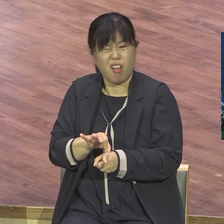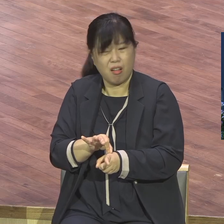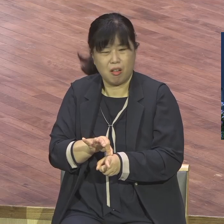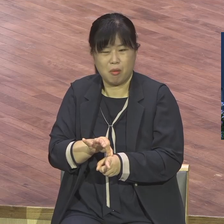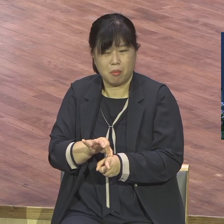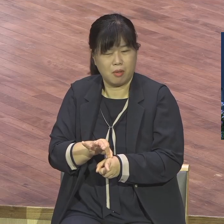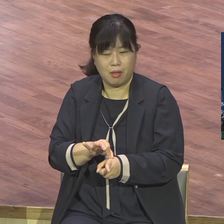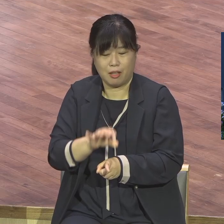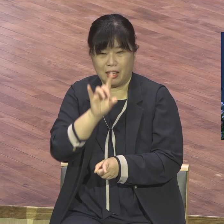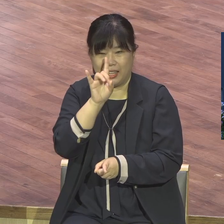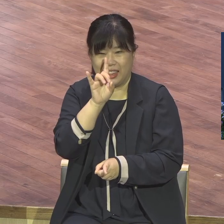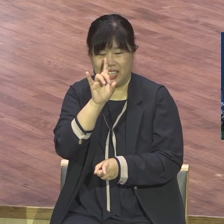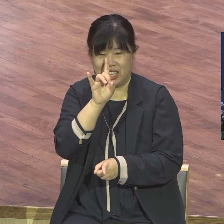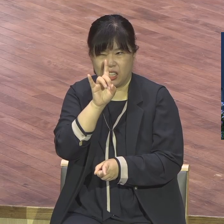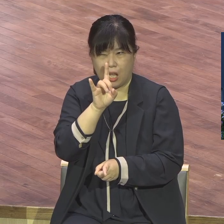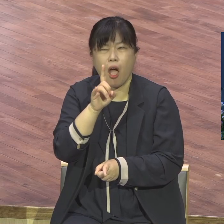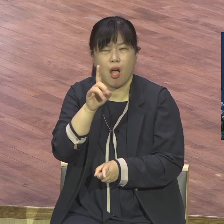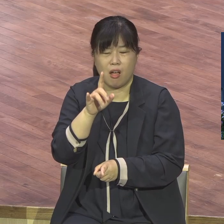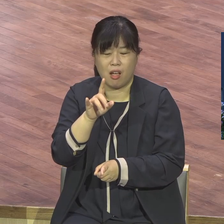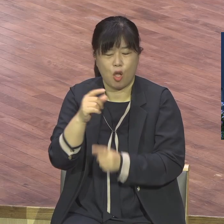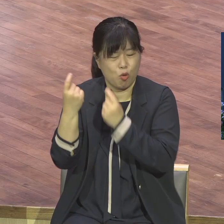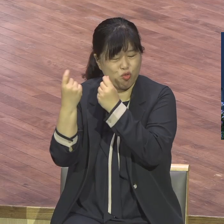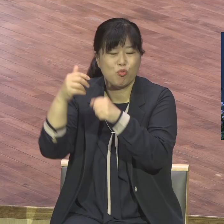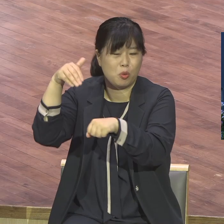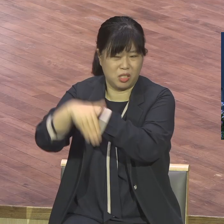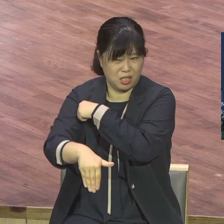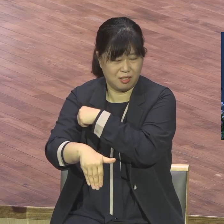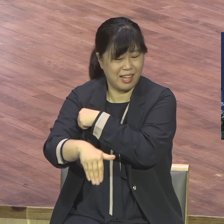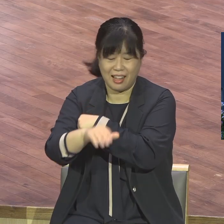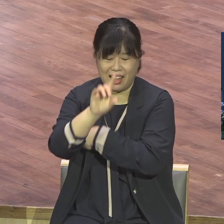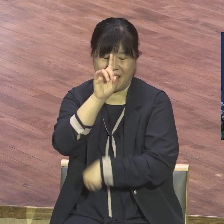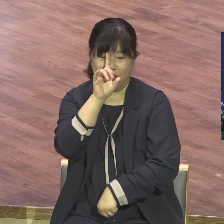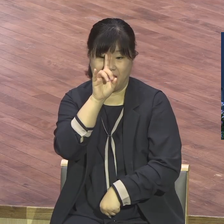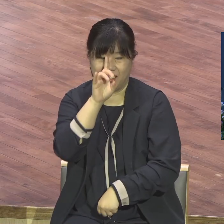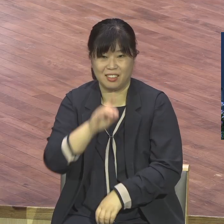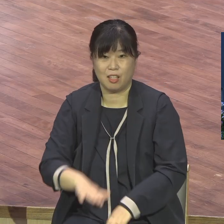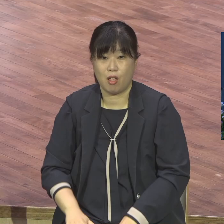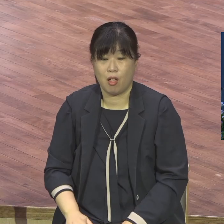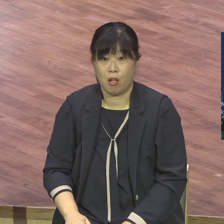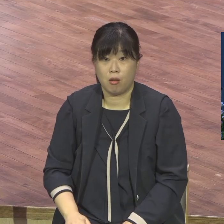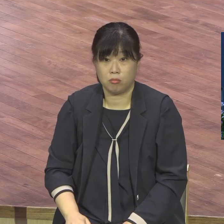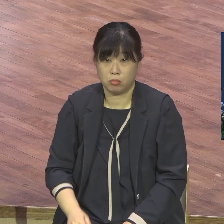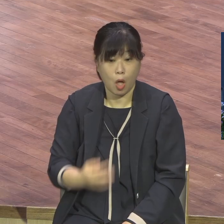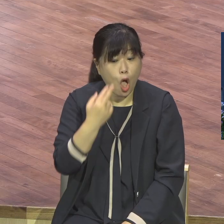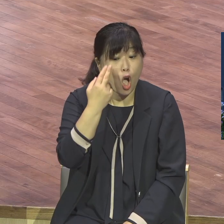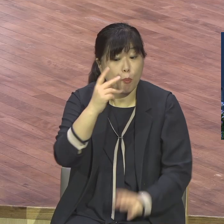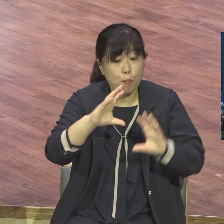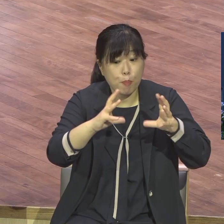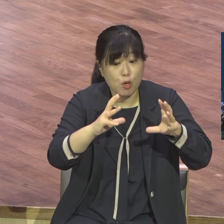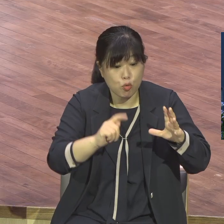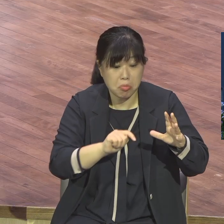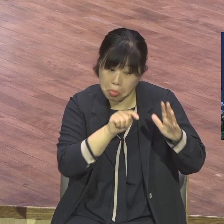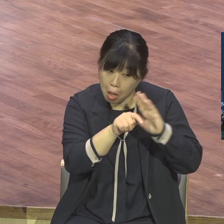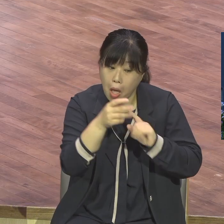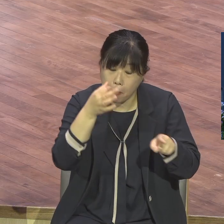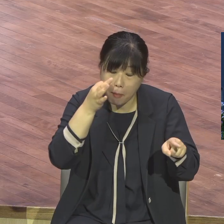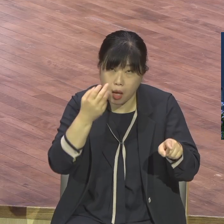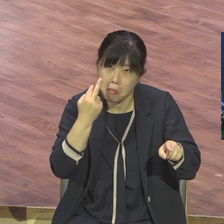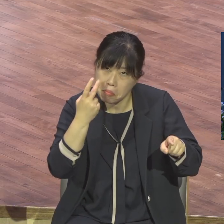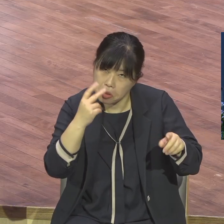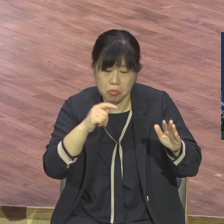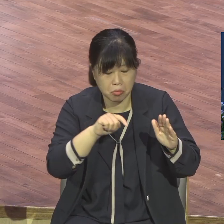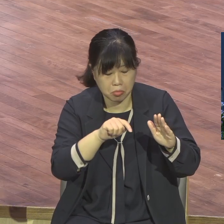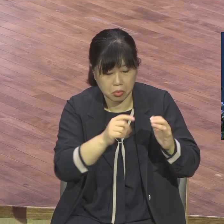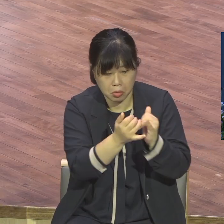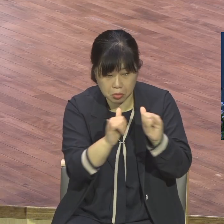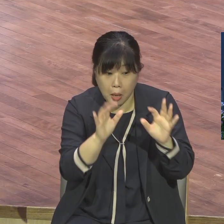그 우리나라의 큰 저주입니다. 외국 사람들 안 그래요. 무조건 칭찬입니다. 미국 사람들 가보세요. 그 복음을